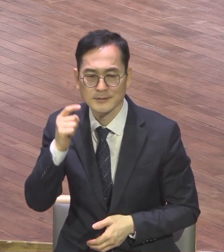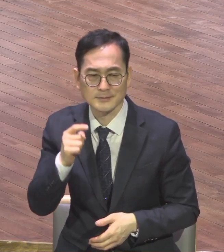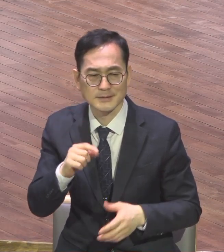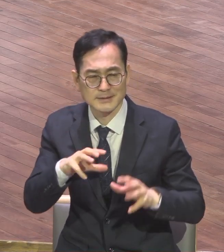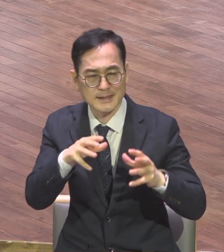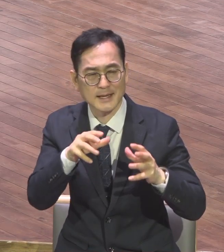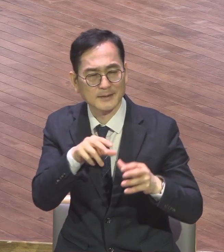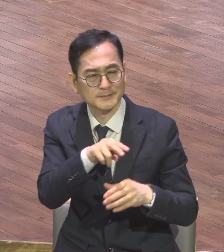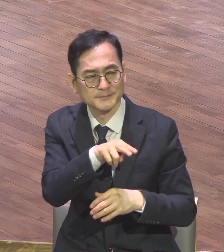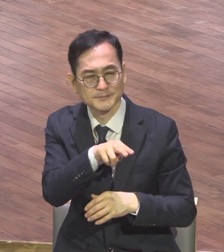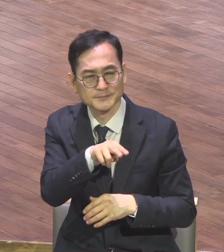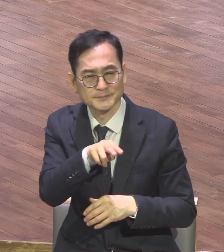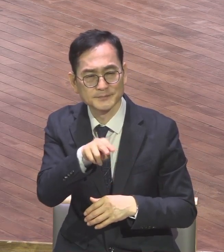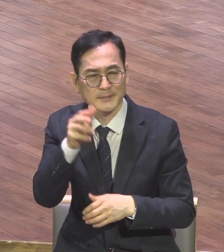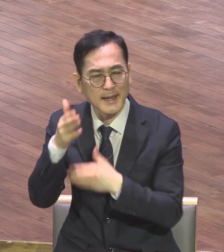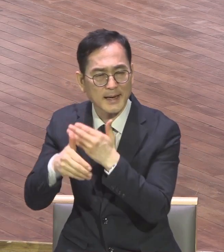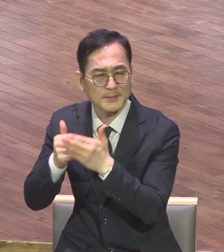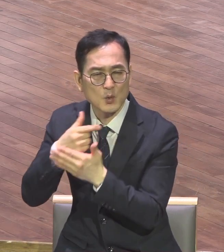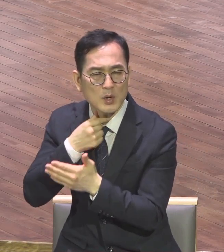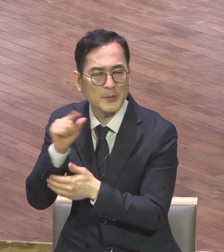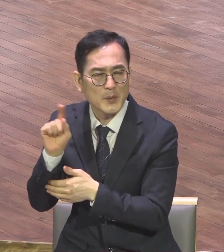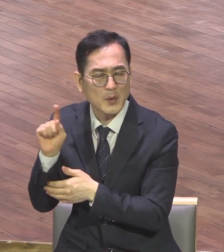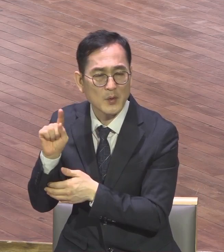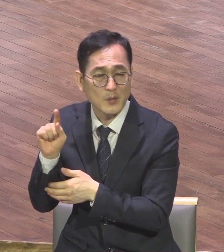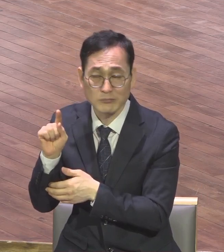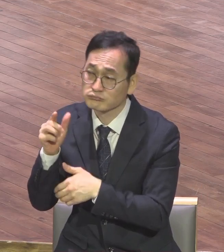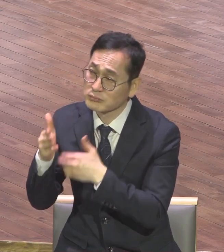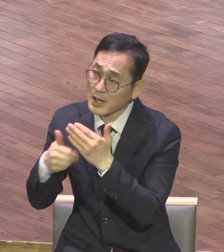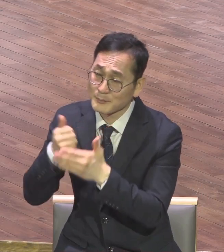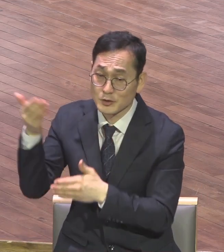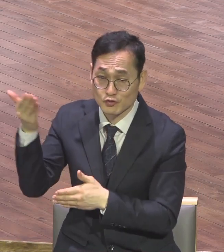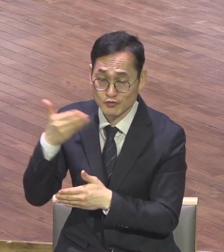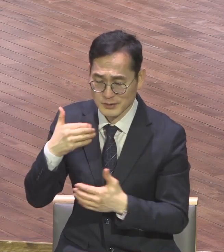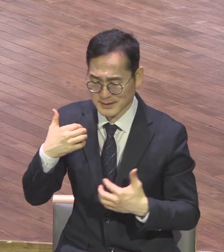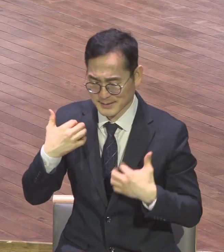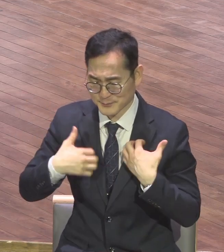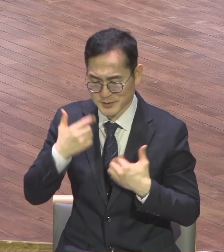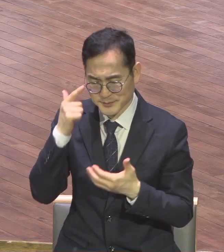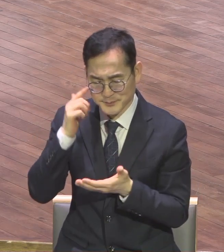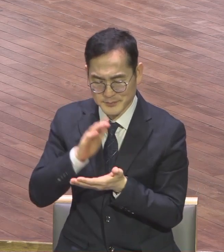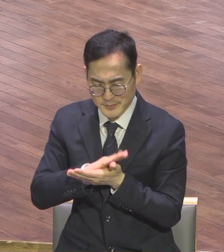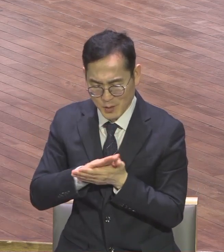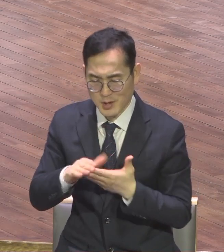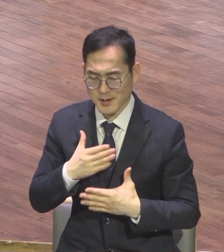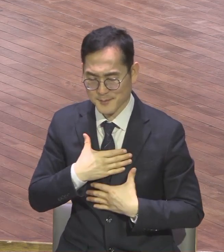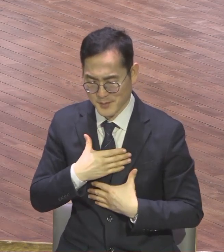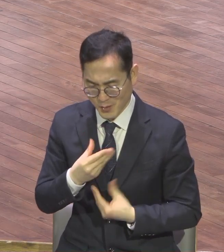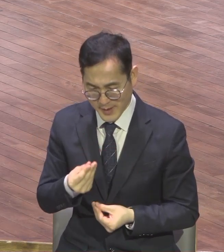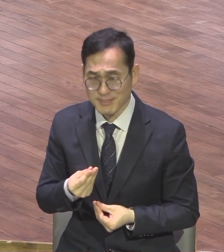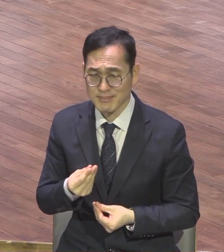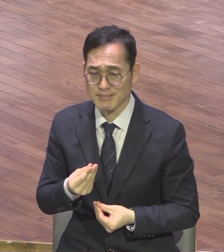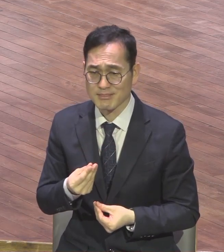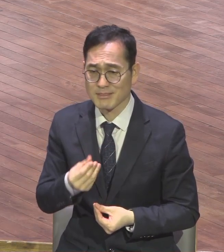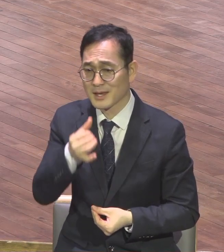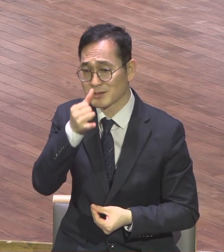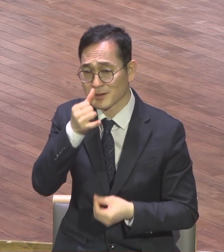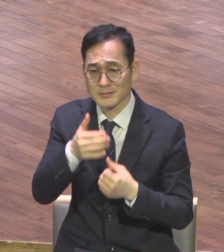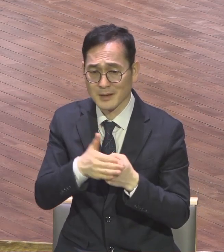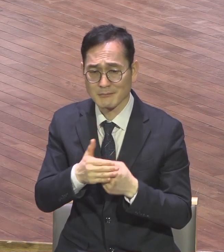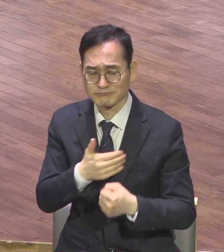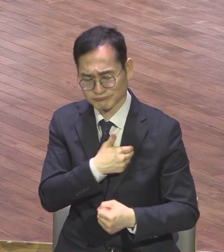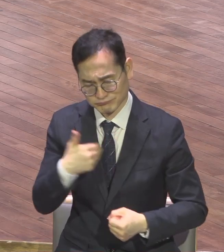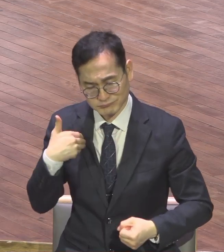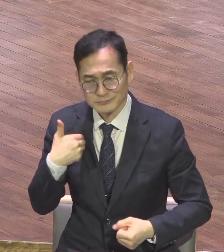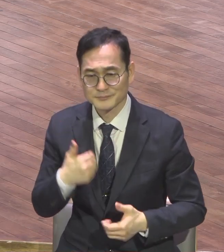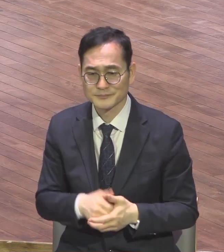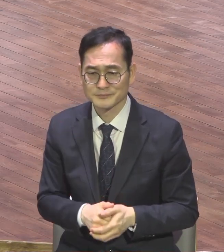영적 해석. 그 안에 주님이 주시는 기쁨과 평안과 그 회복이 들어있어요.